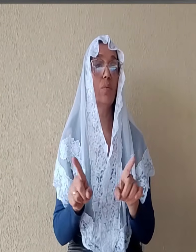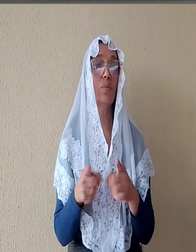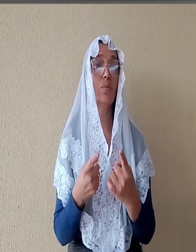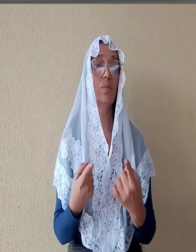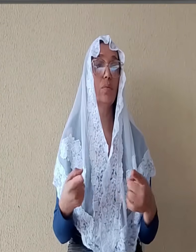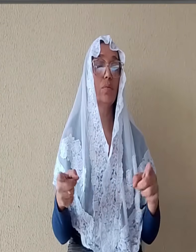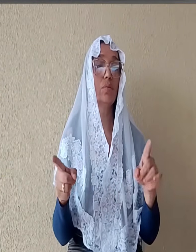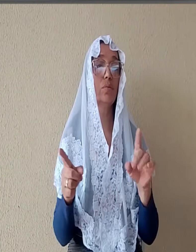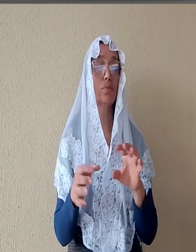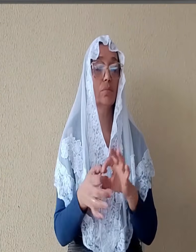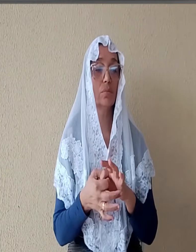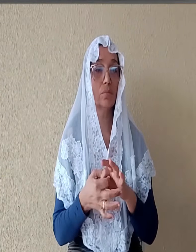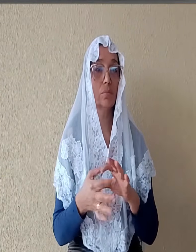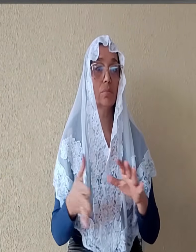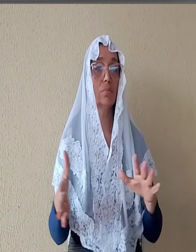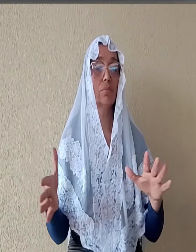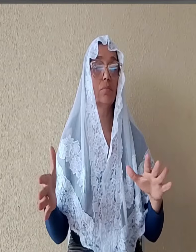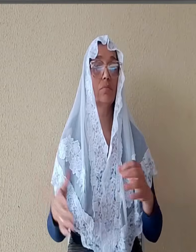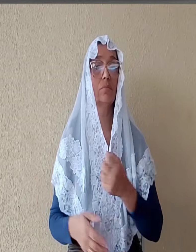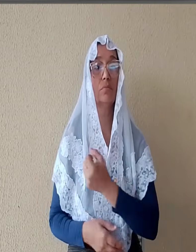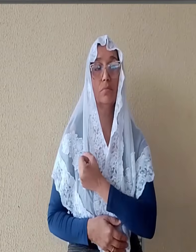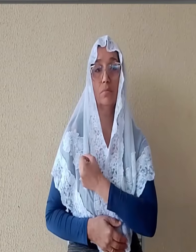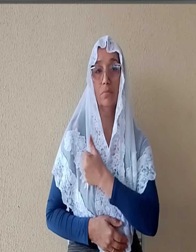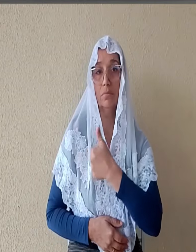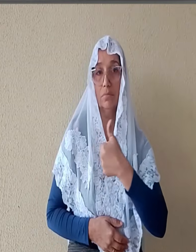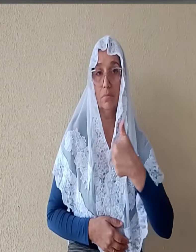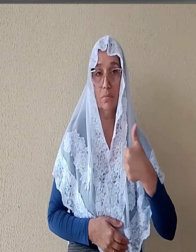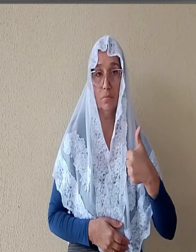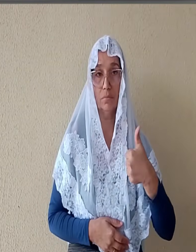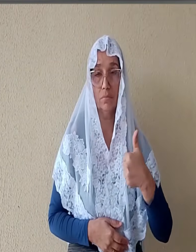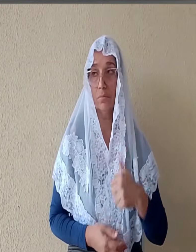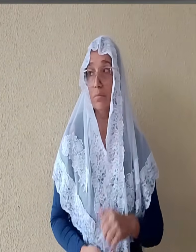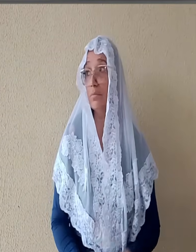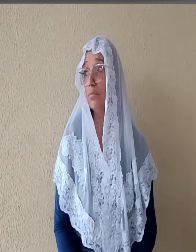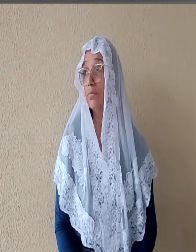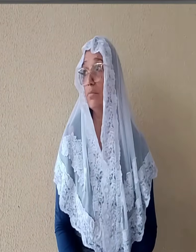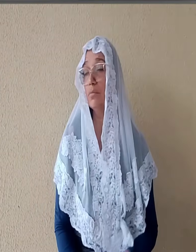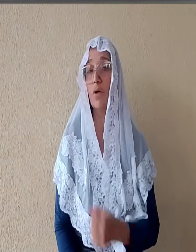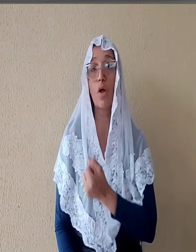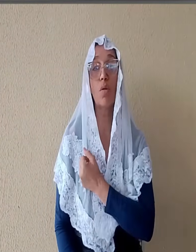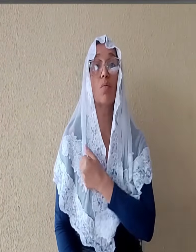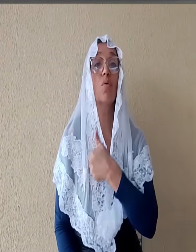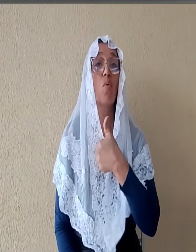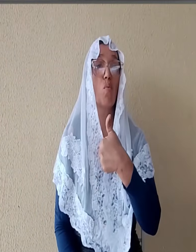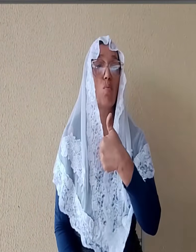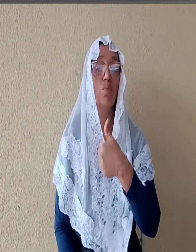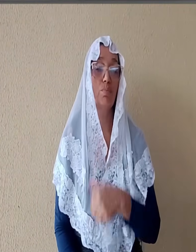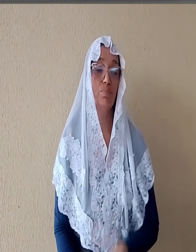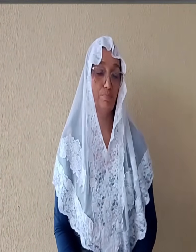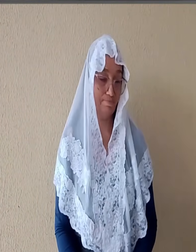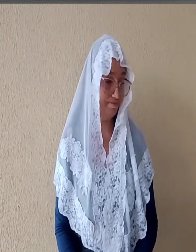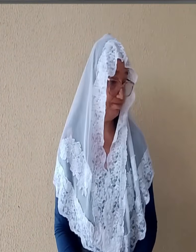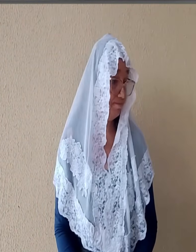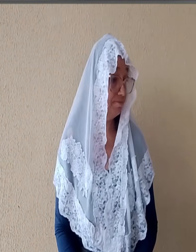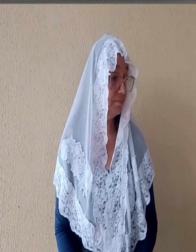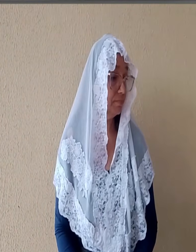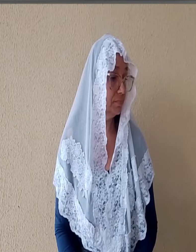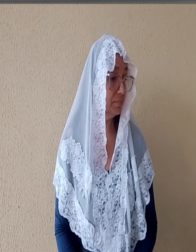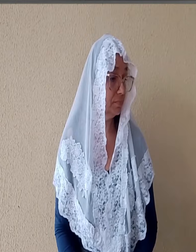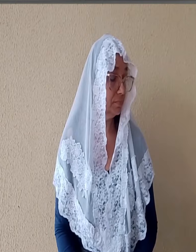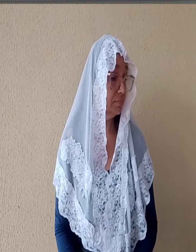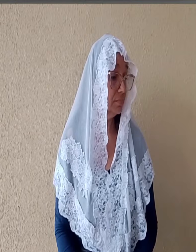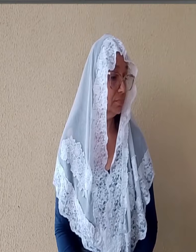Soldados valorosos. Nós somos. Qual que é esse? 281. O hino